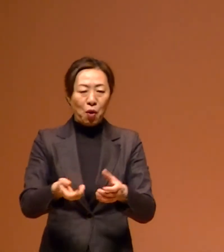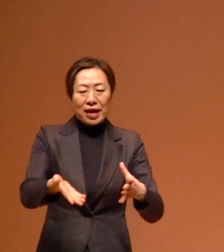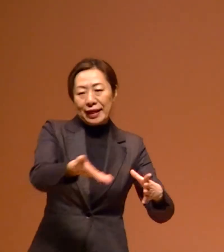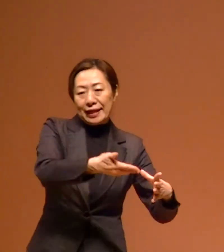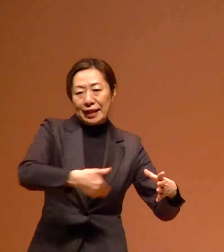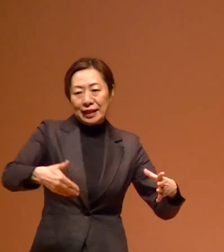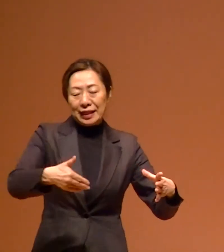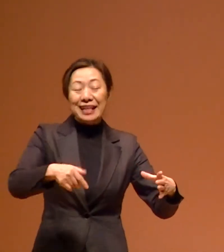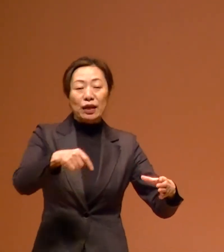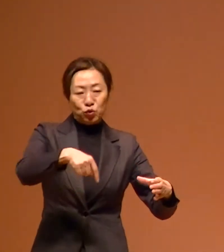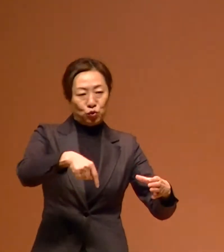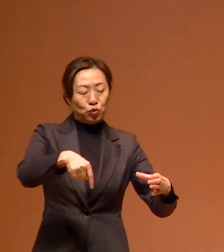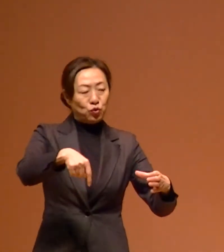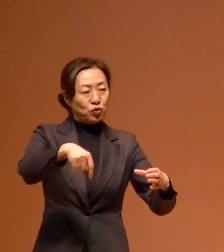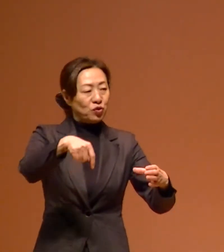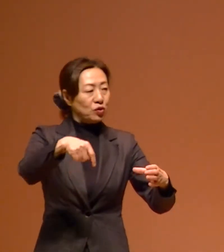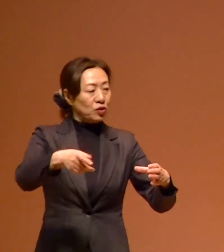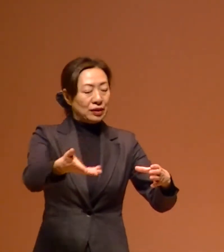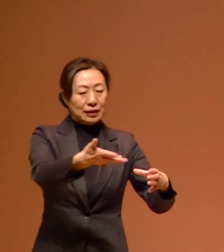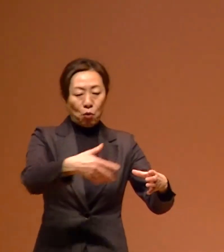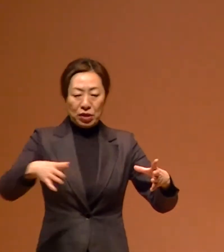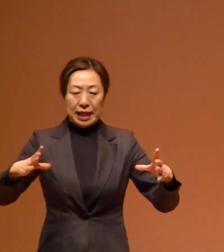、それがこう、